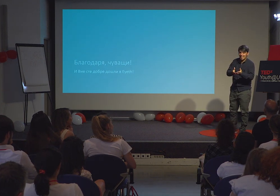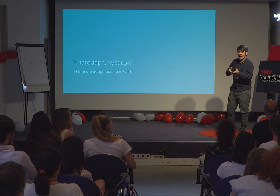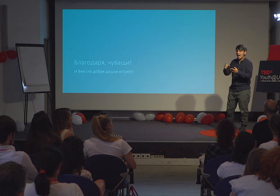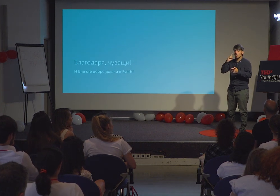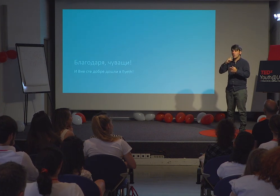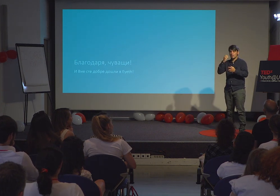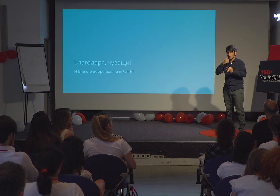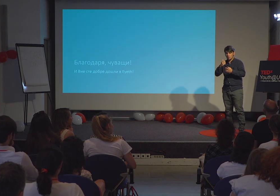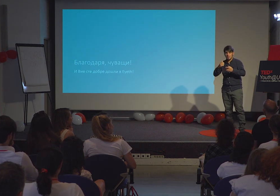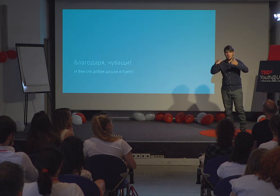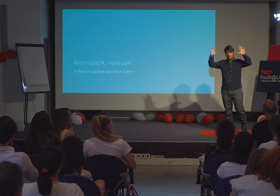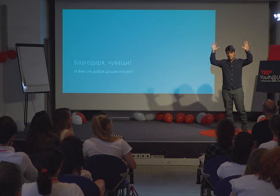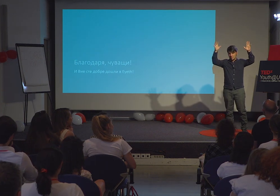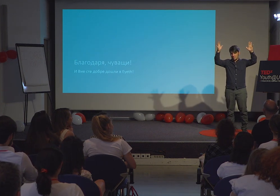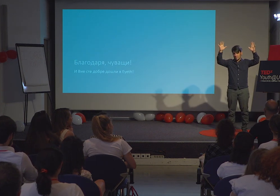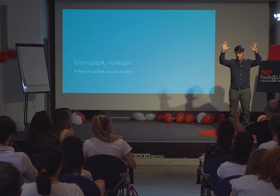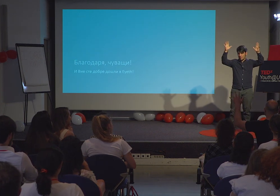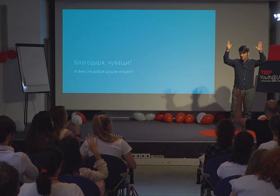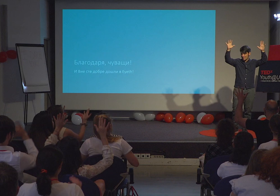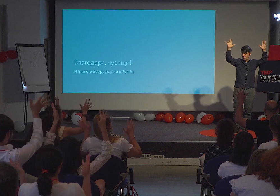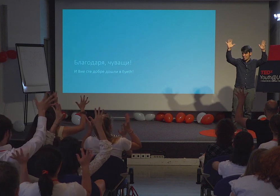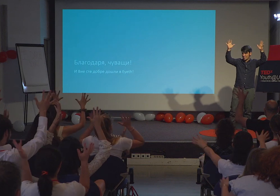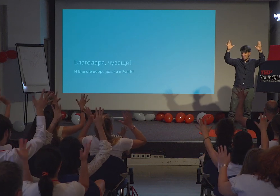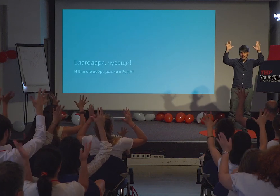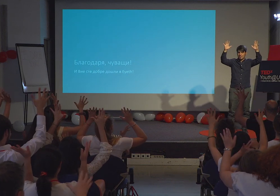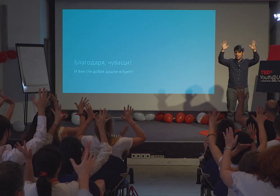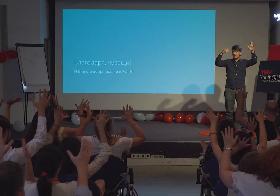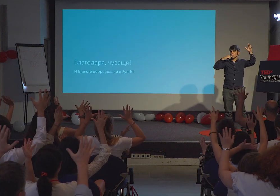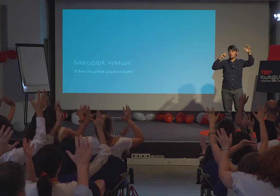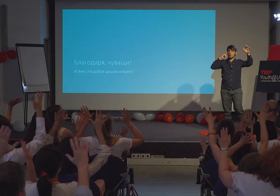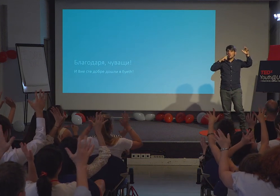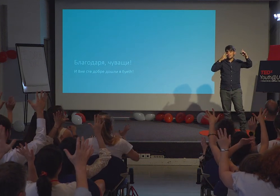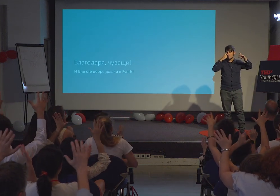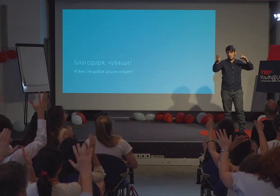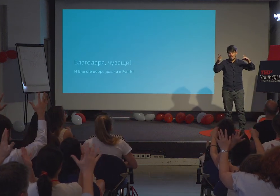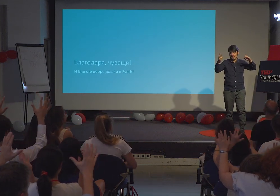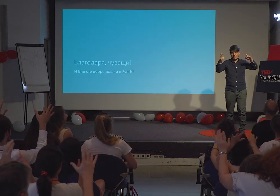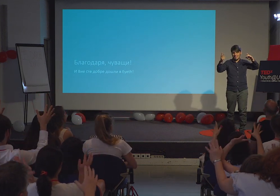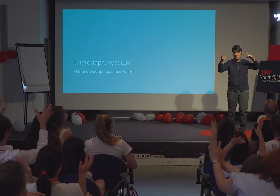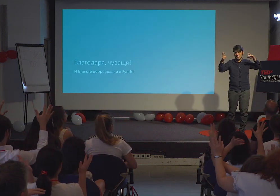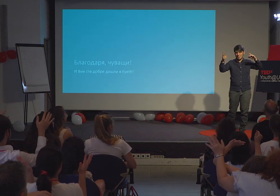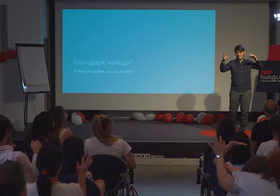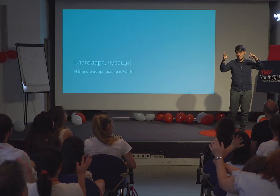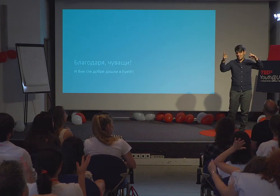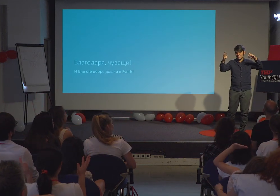на глухите хора е ето този. Защото глухите хора виждат